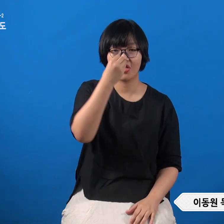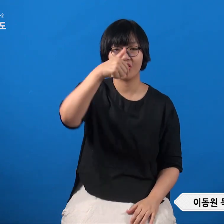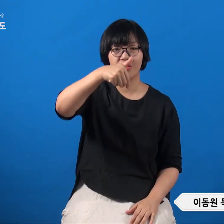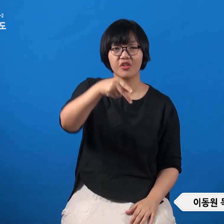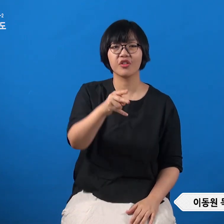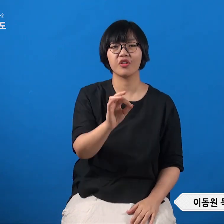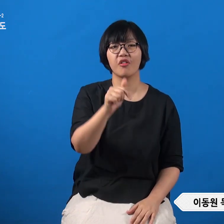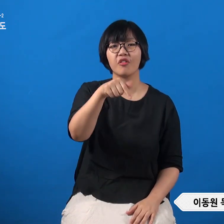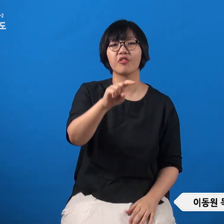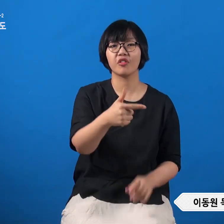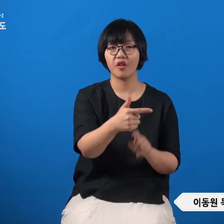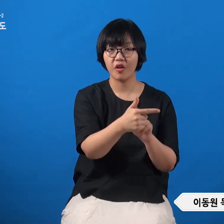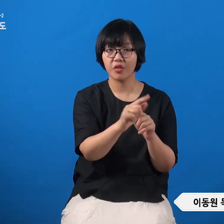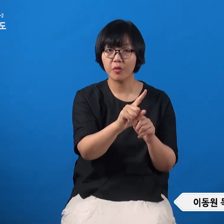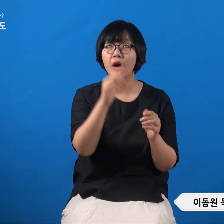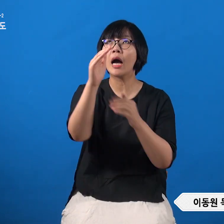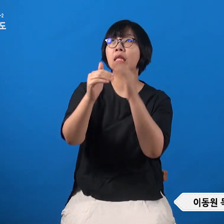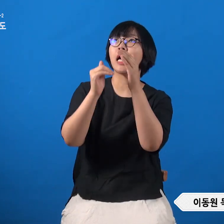향한 태도예요.